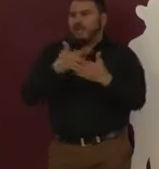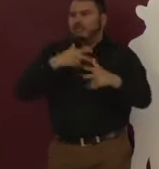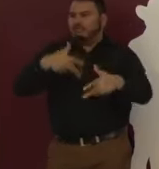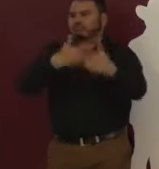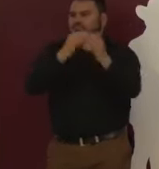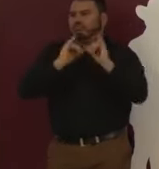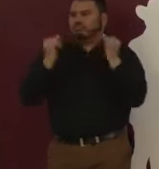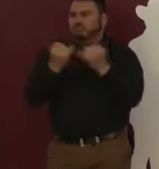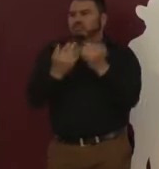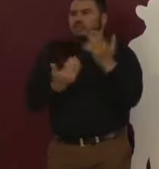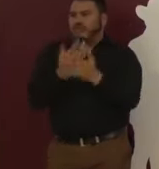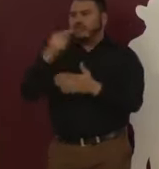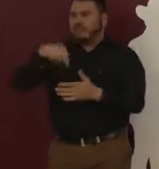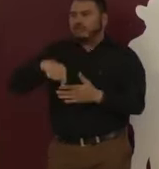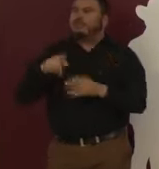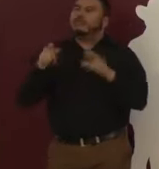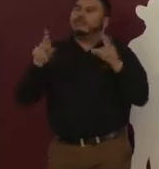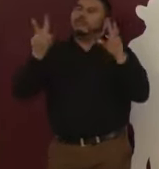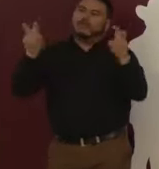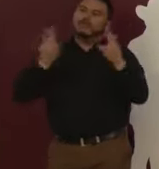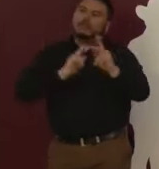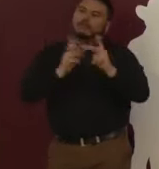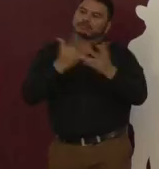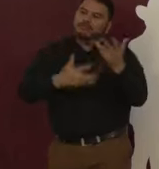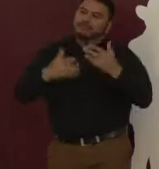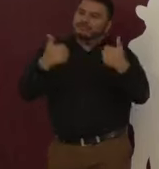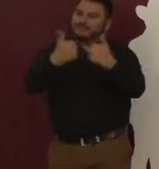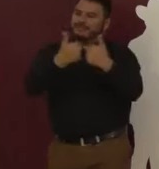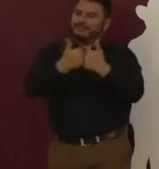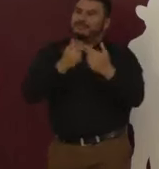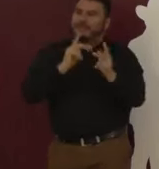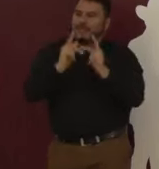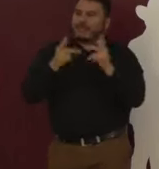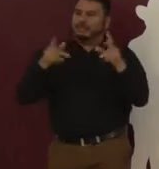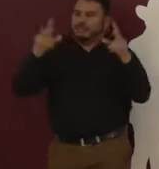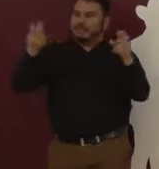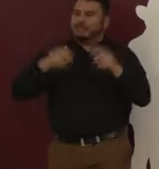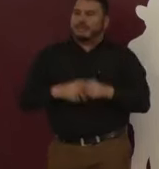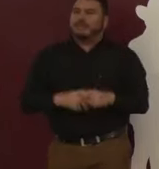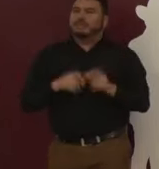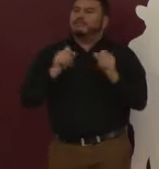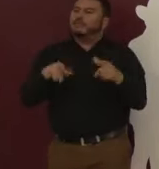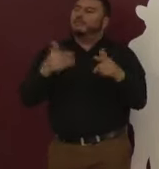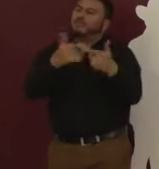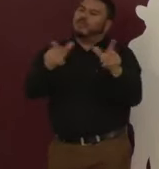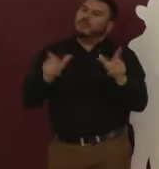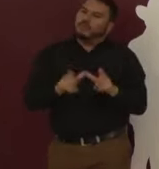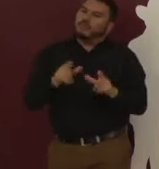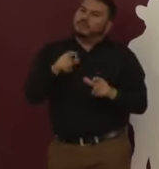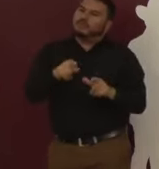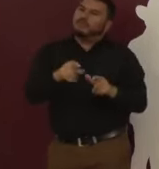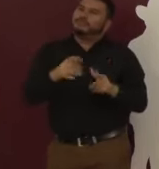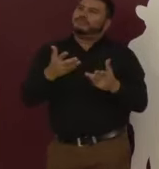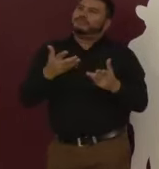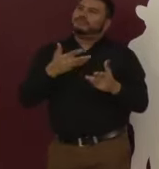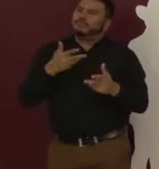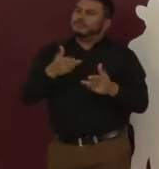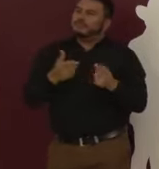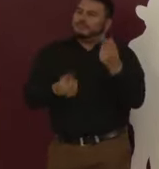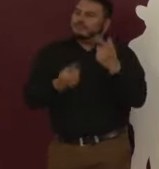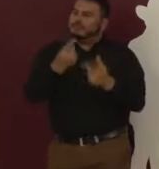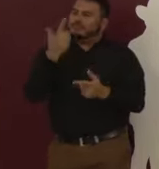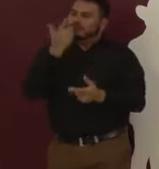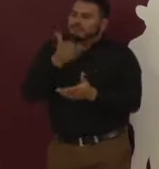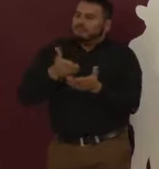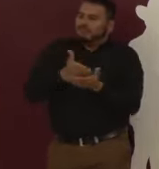hablamos precisamente de la situación de la línea, de los grupos que se han querido infiltrar